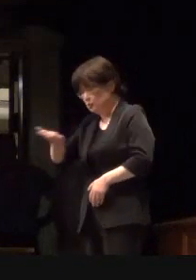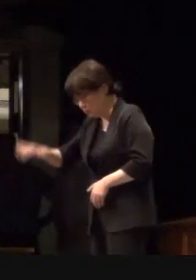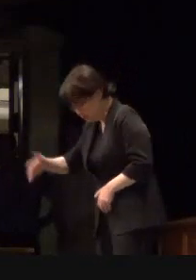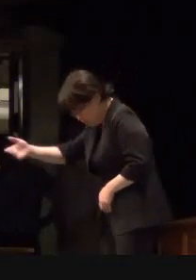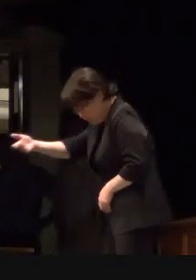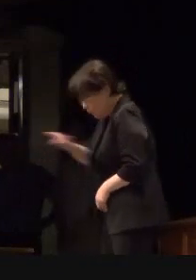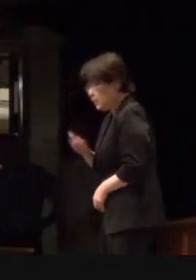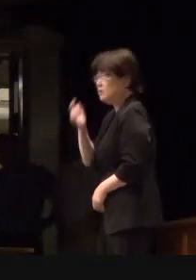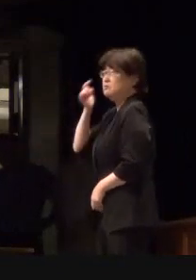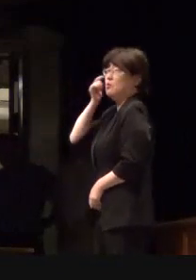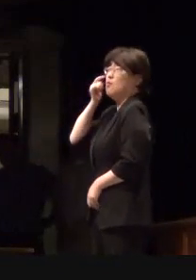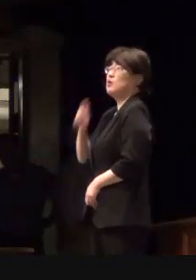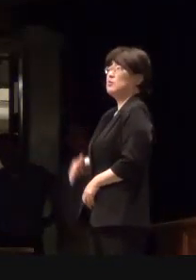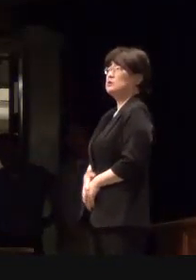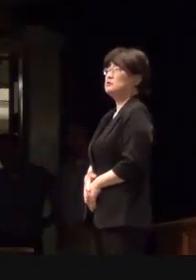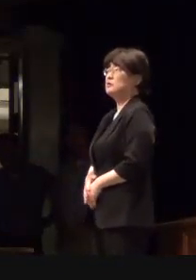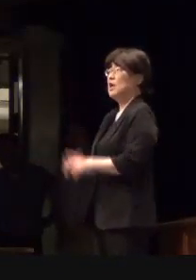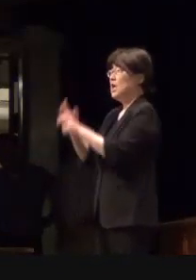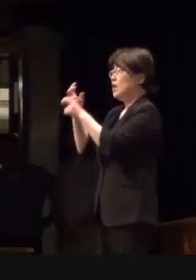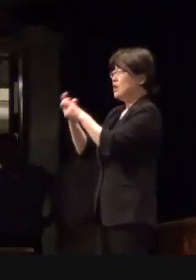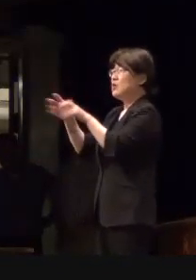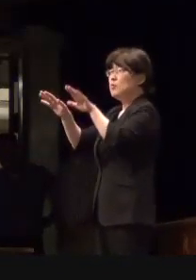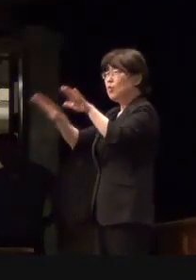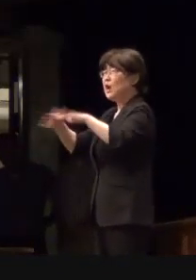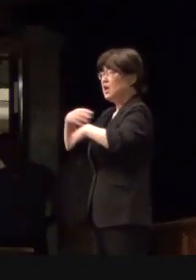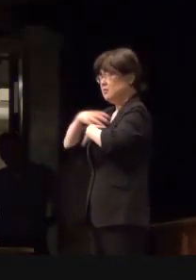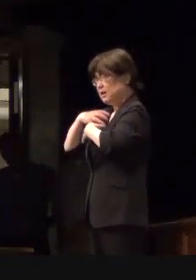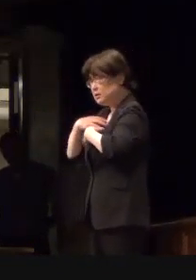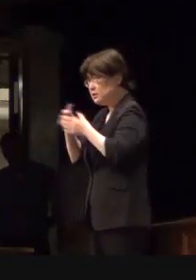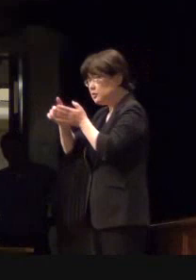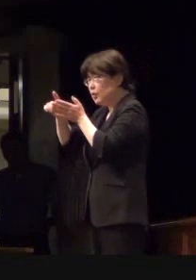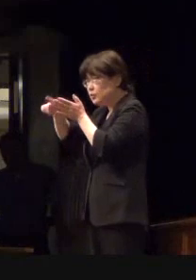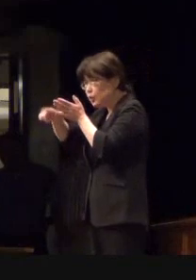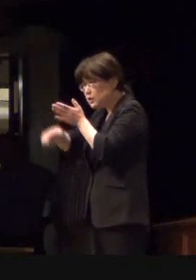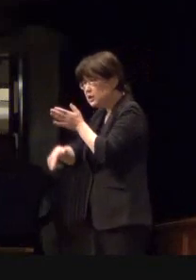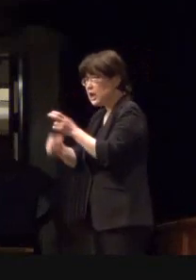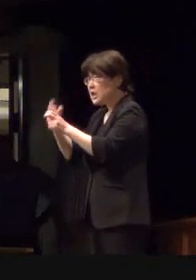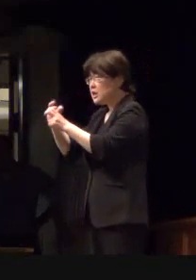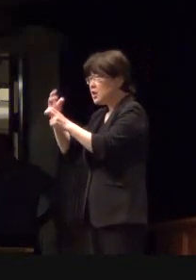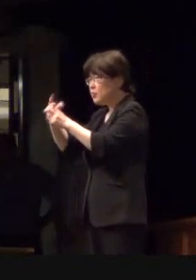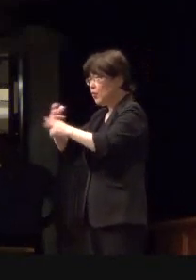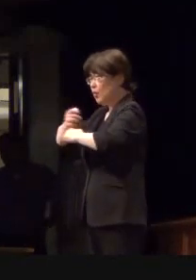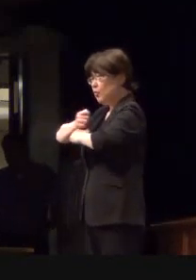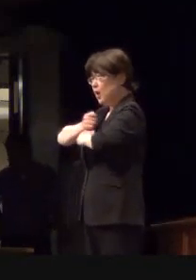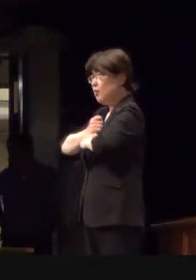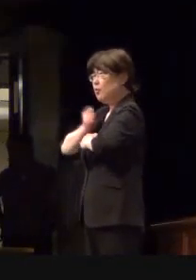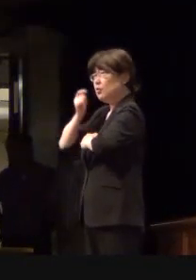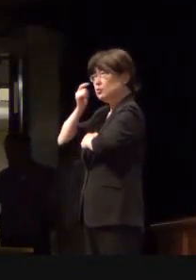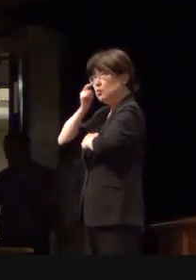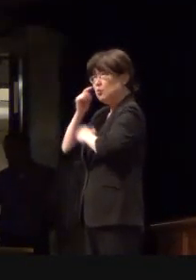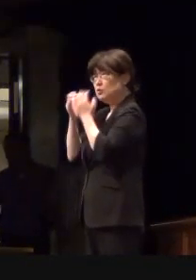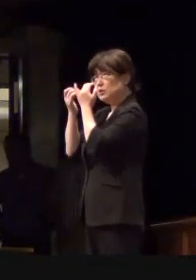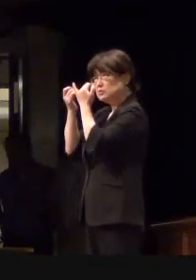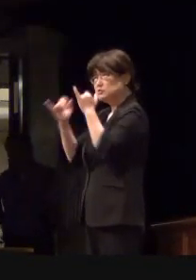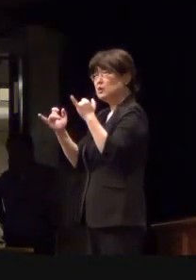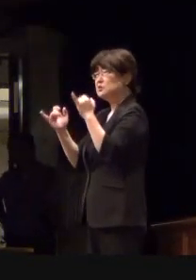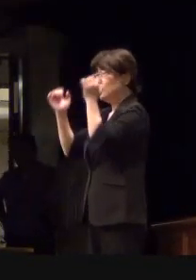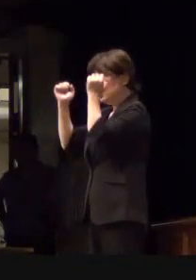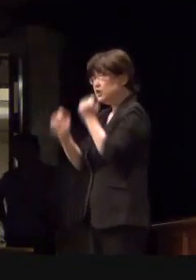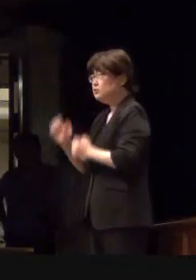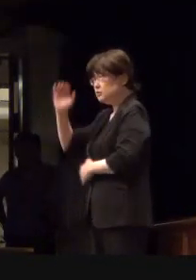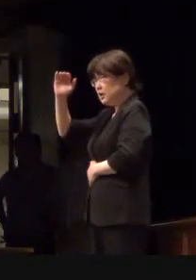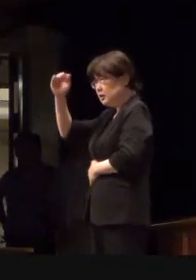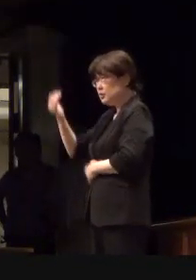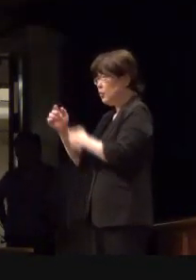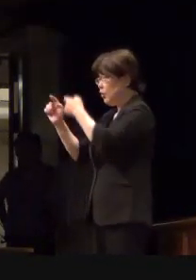われると思います。憲法が今危機に損しているときに、その憲法を守ろうとしている人たちももちろんいるけれども、